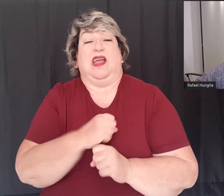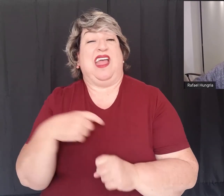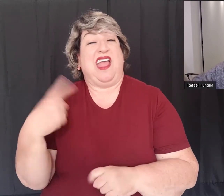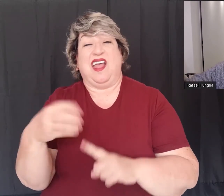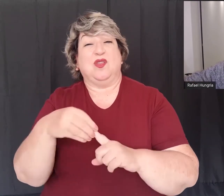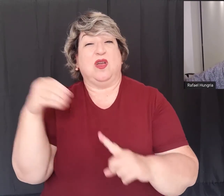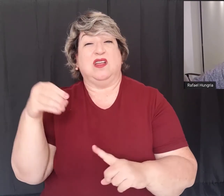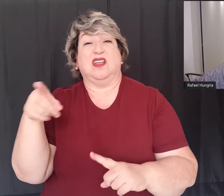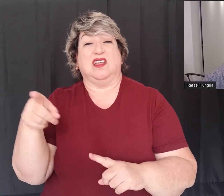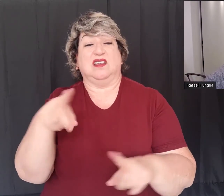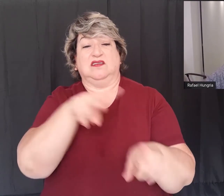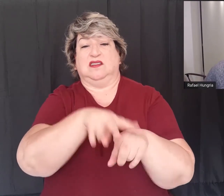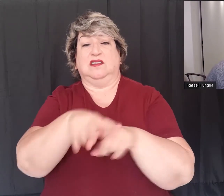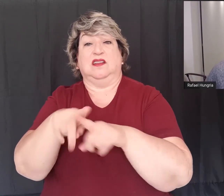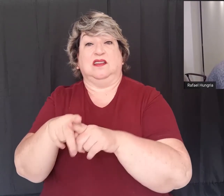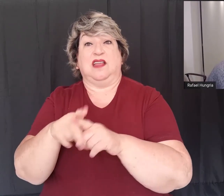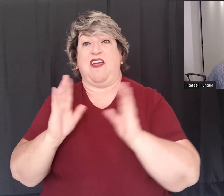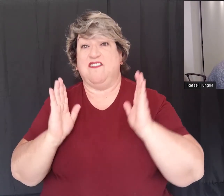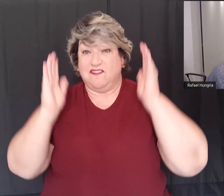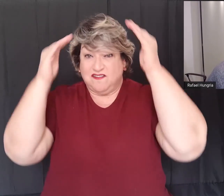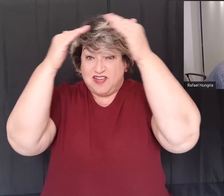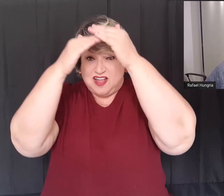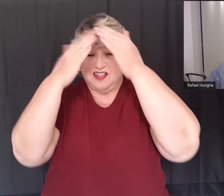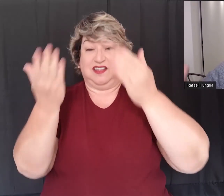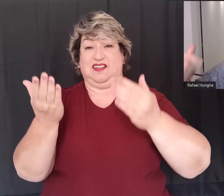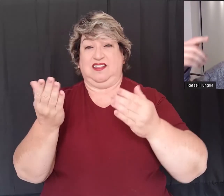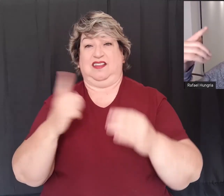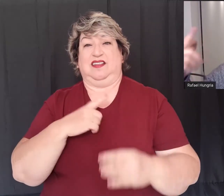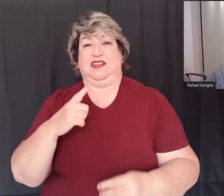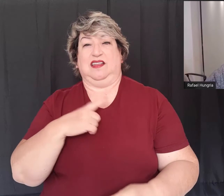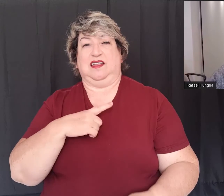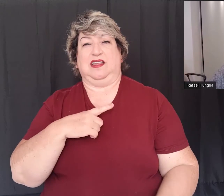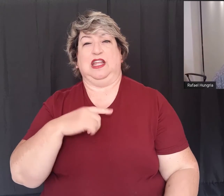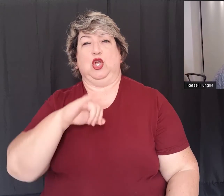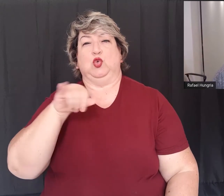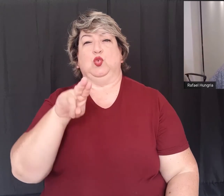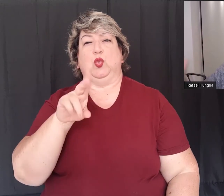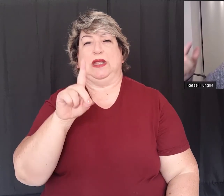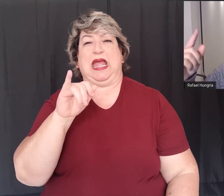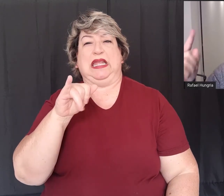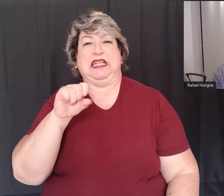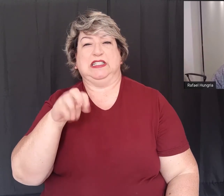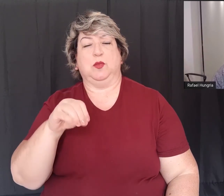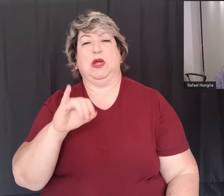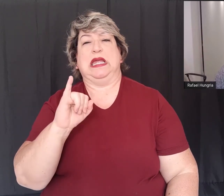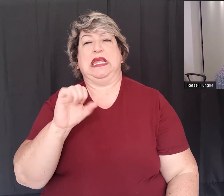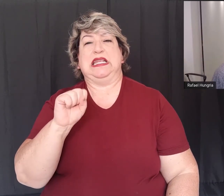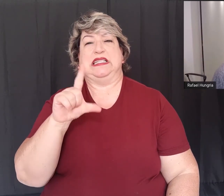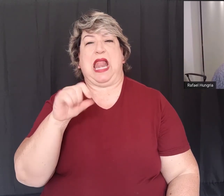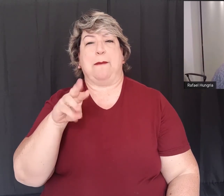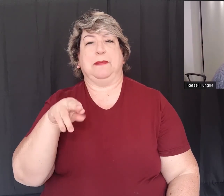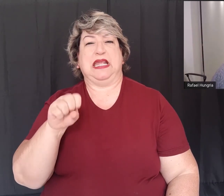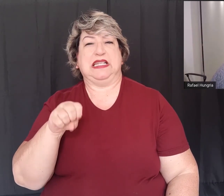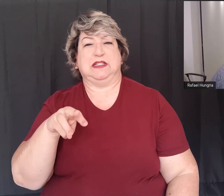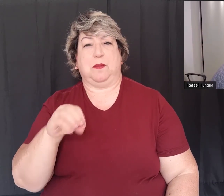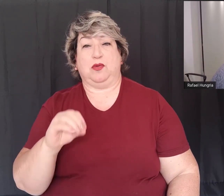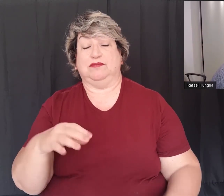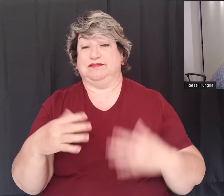São esses manipuladores. Estão por trás do Vaticano, estão por trás do islamismo, estão por trás do judaísmo